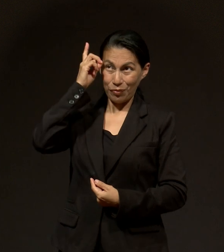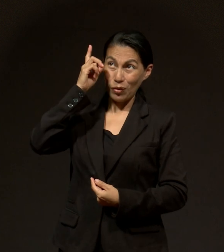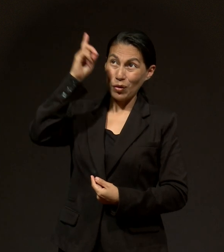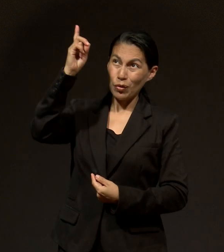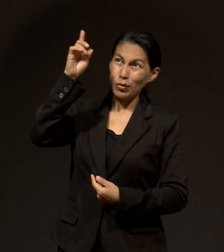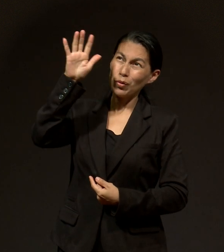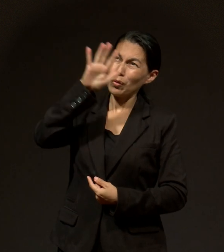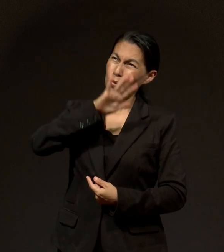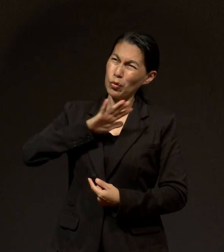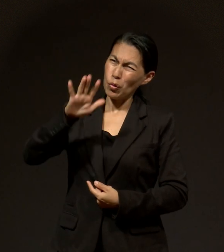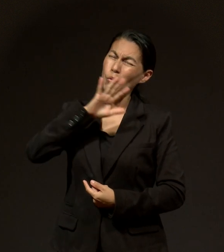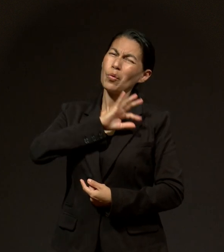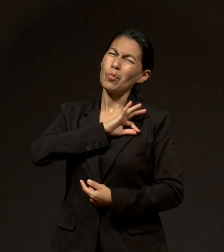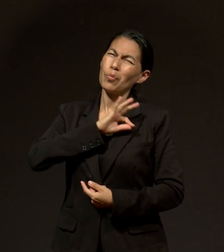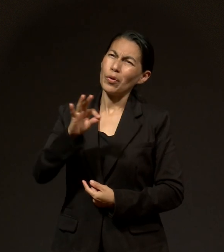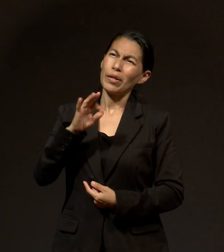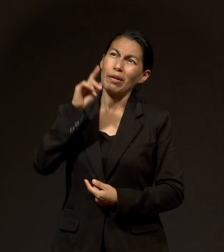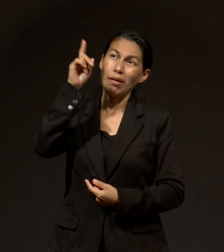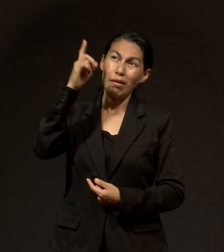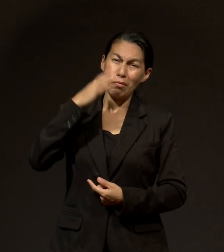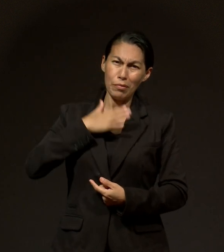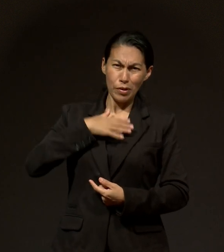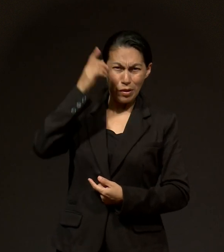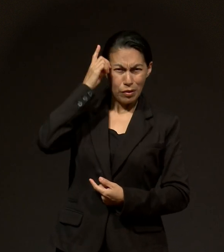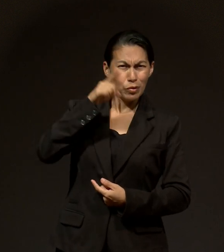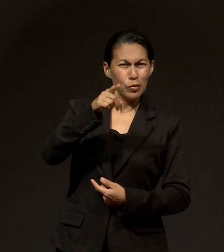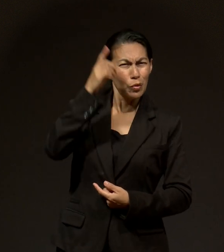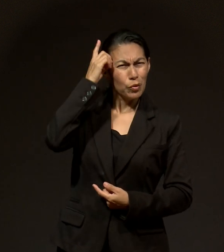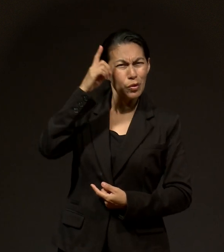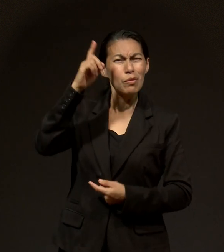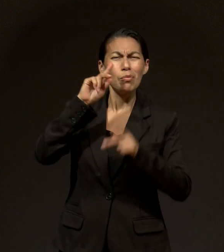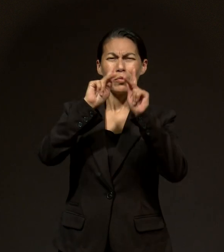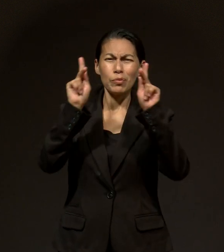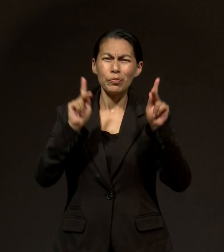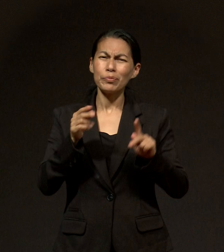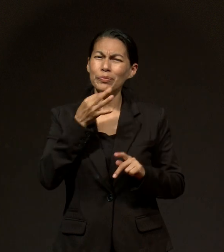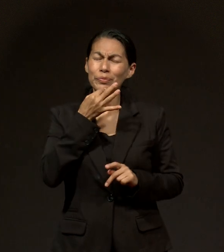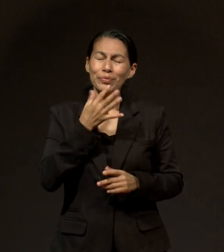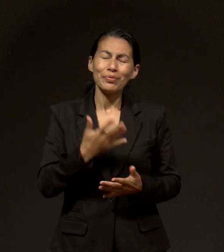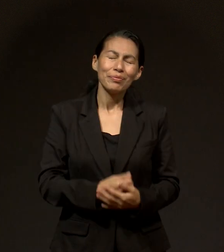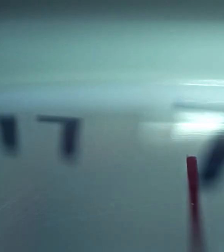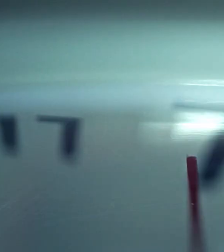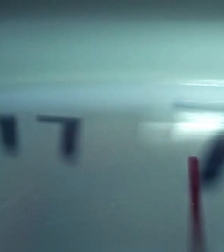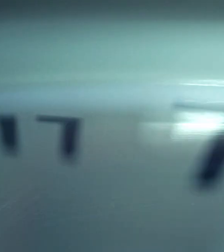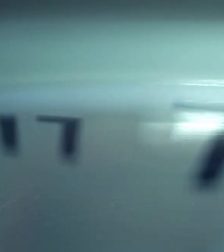Dios, al Dios de lo imposible. Bienvenidos a Un Momento de Paz.